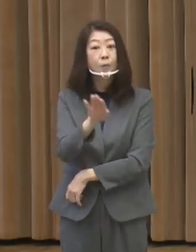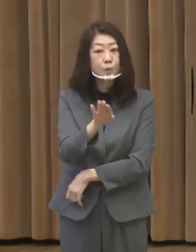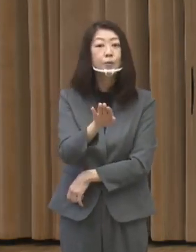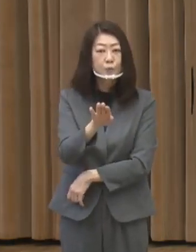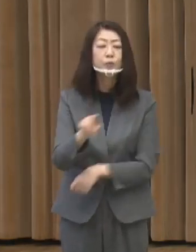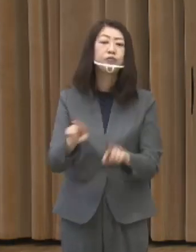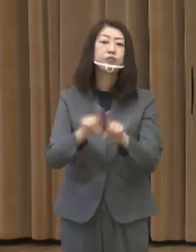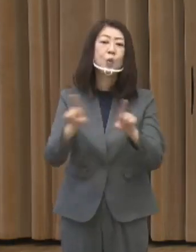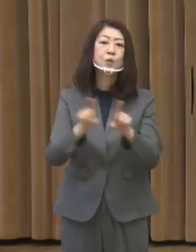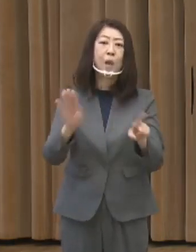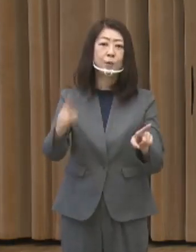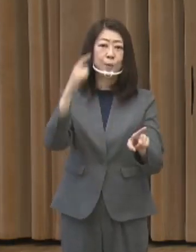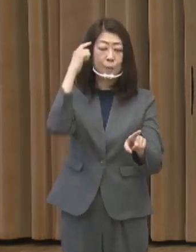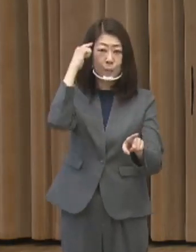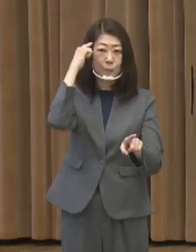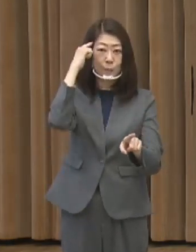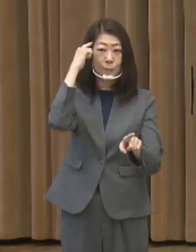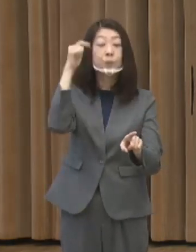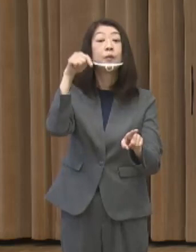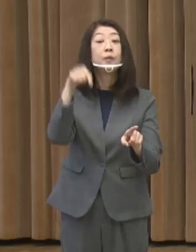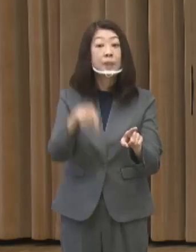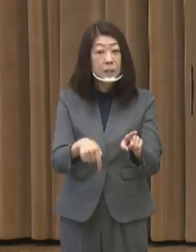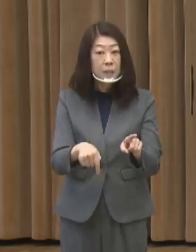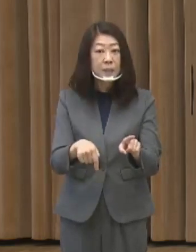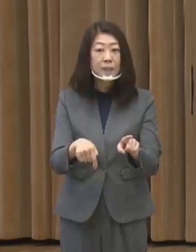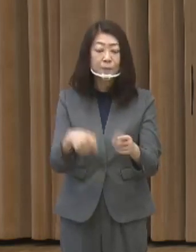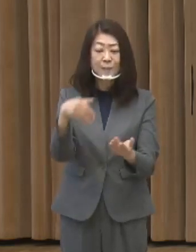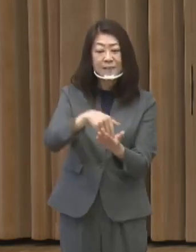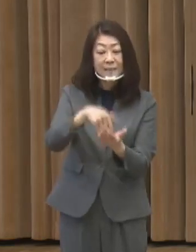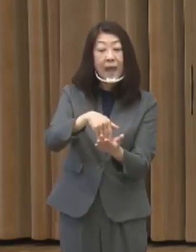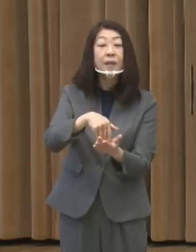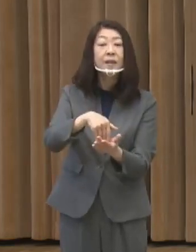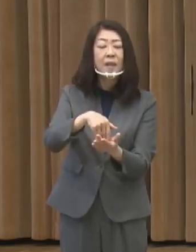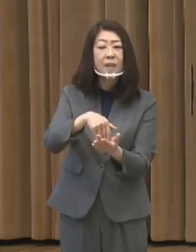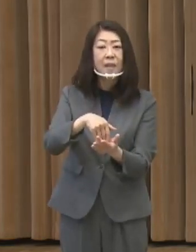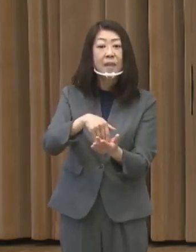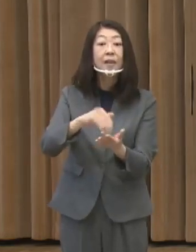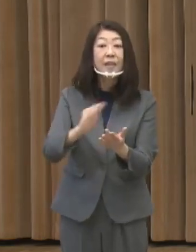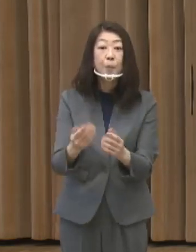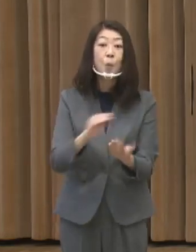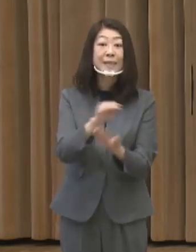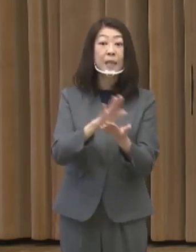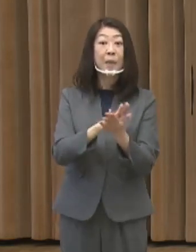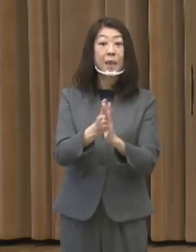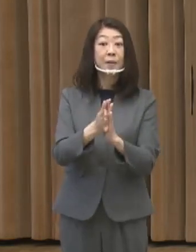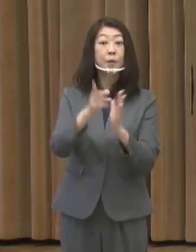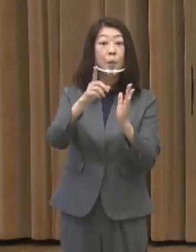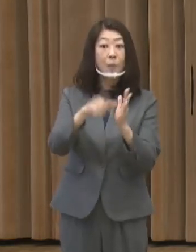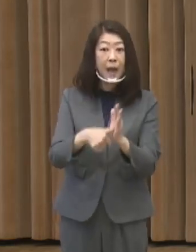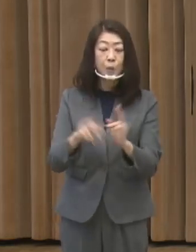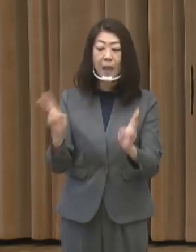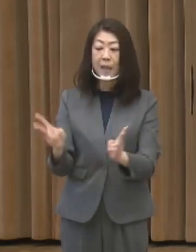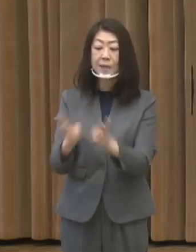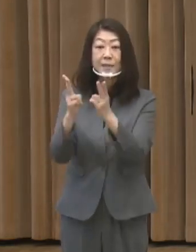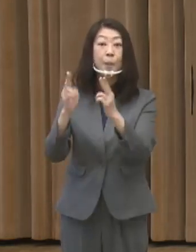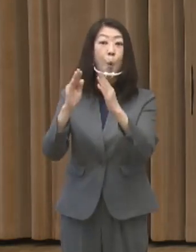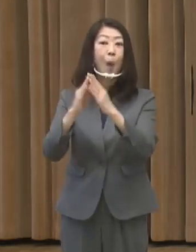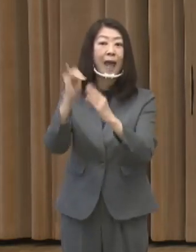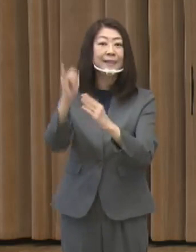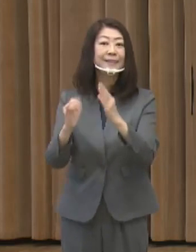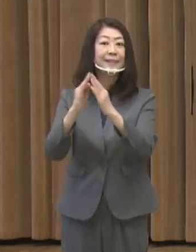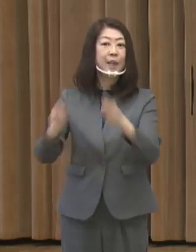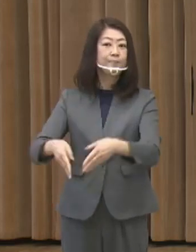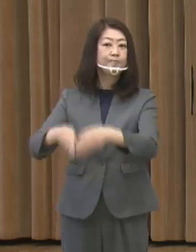はあると思っています。で、そういう中で少なくとも埼玉県としては専門家の委員会も設けています